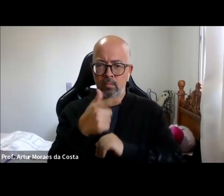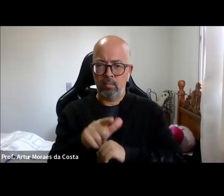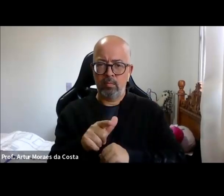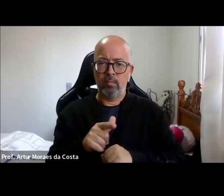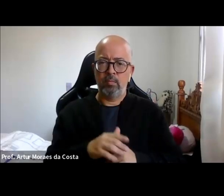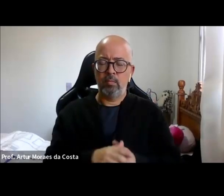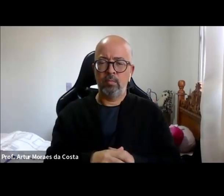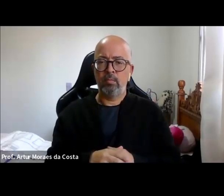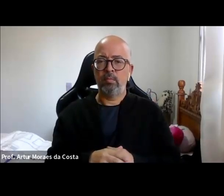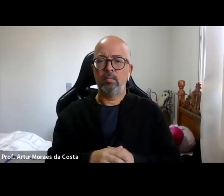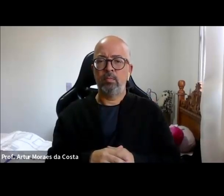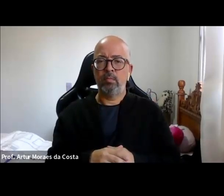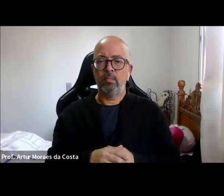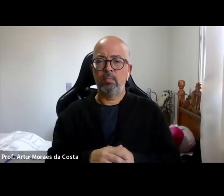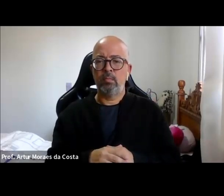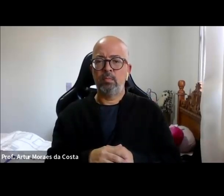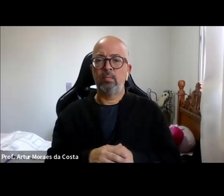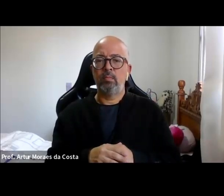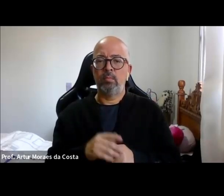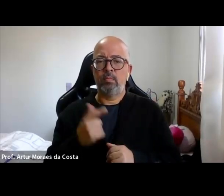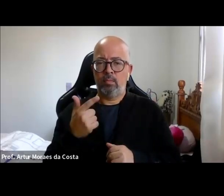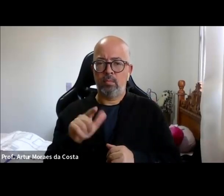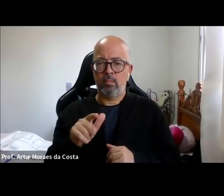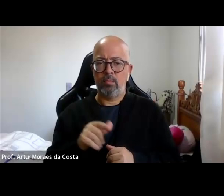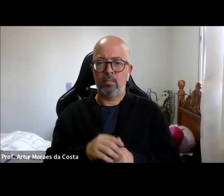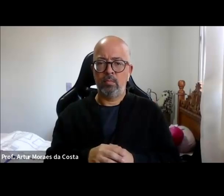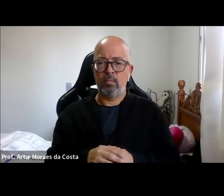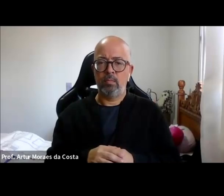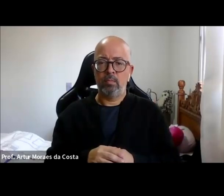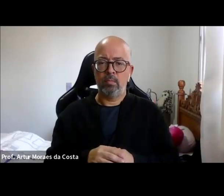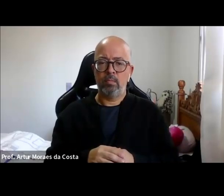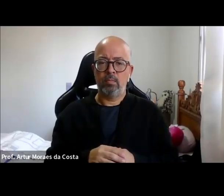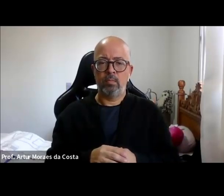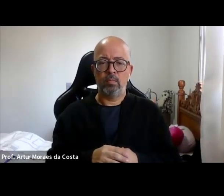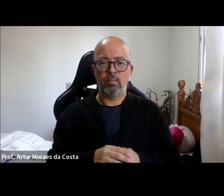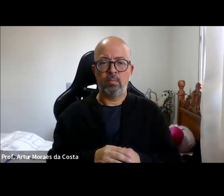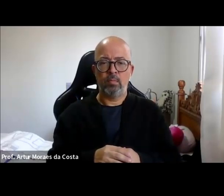descripción visual s Enrique Ya